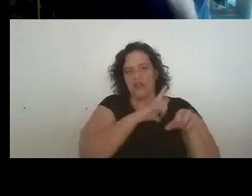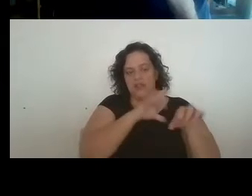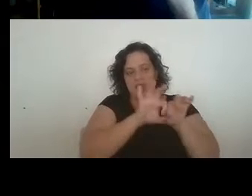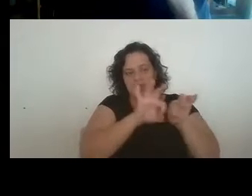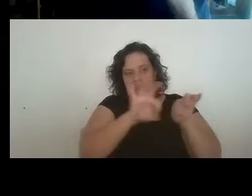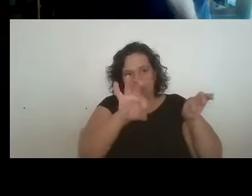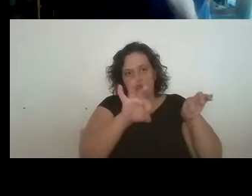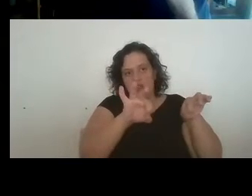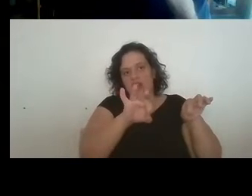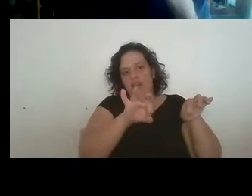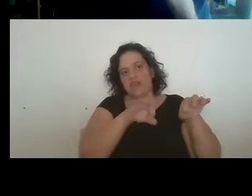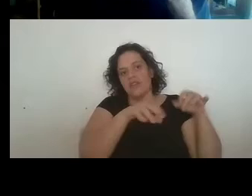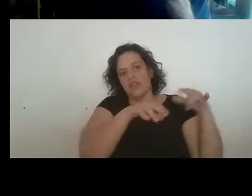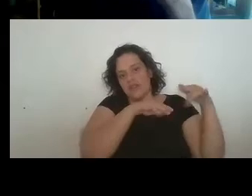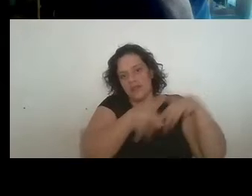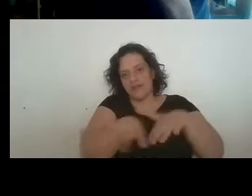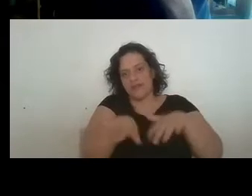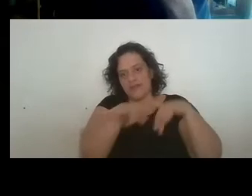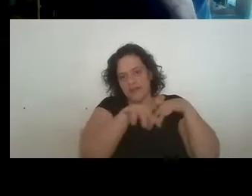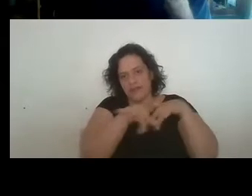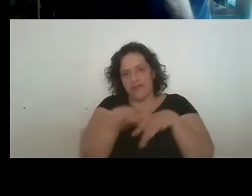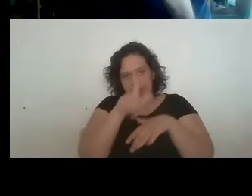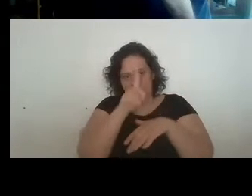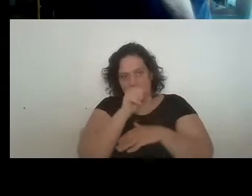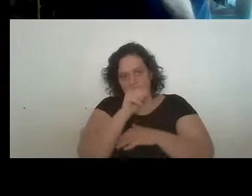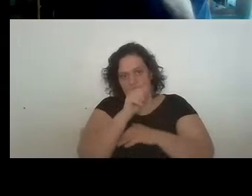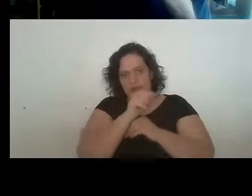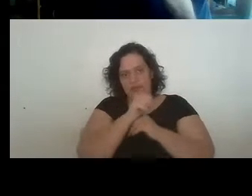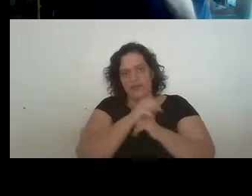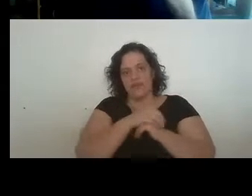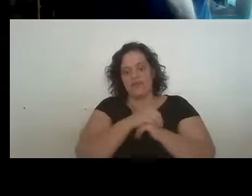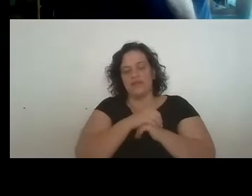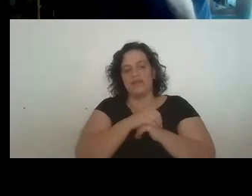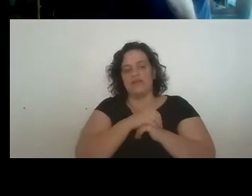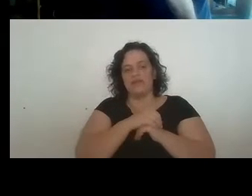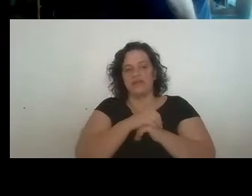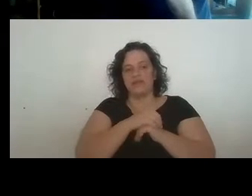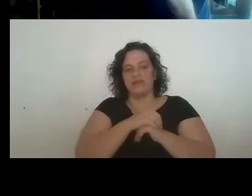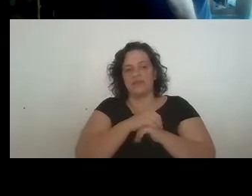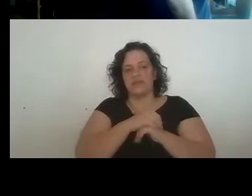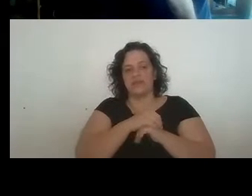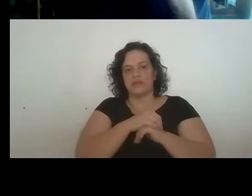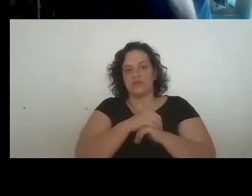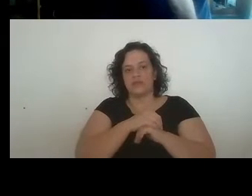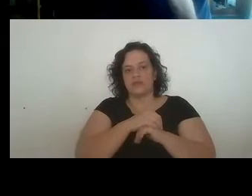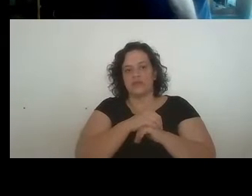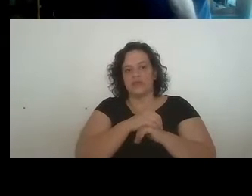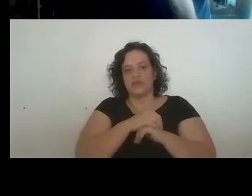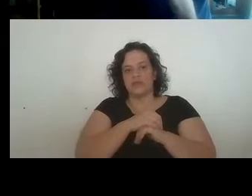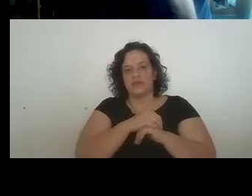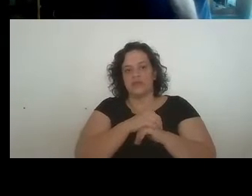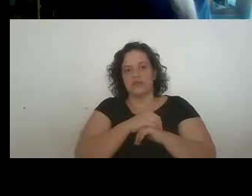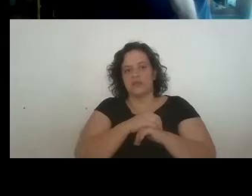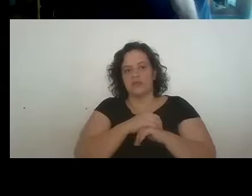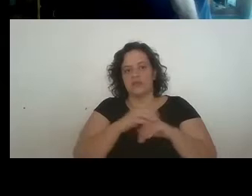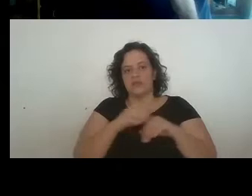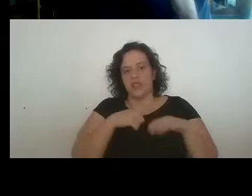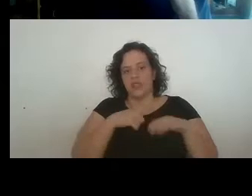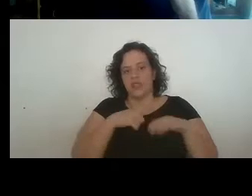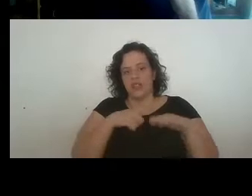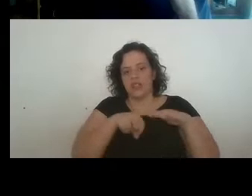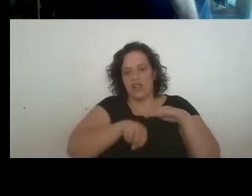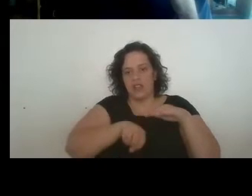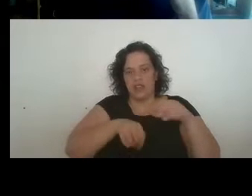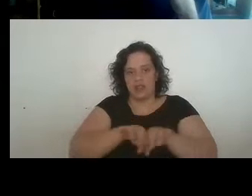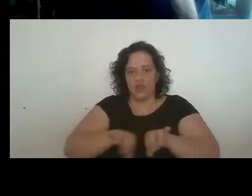do qual a água consegue acessar, e aí tem uma tubulação de drenagem inferior, tá? Então,